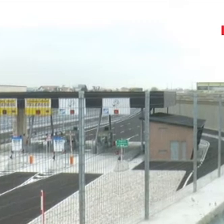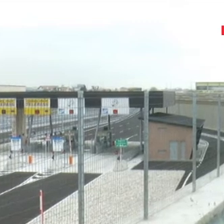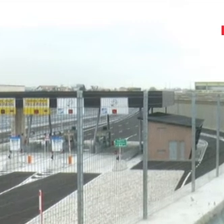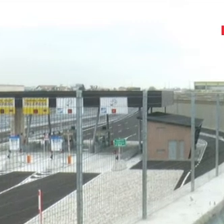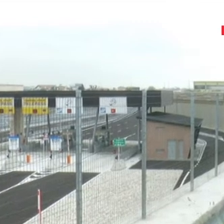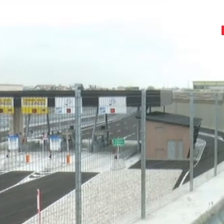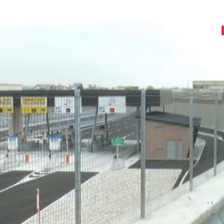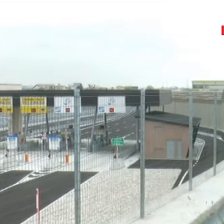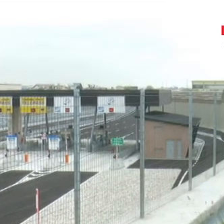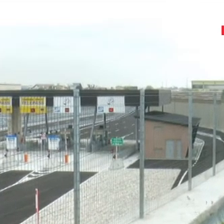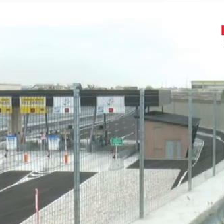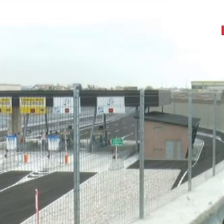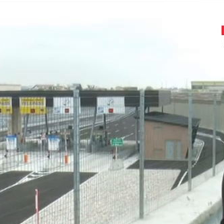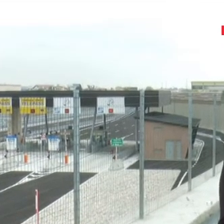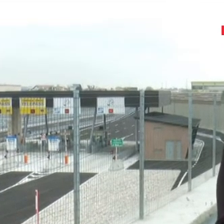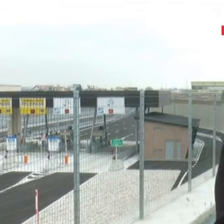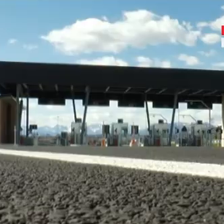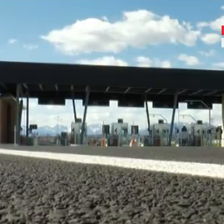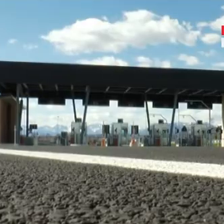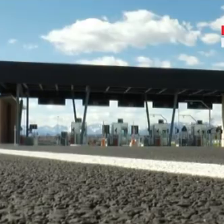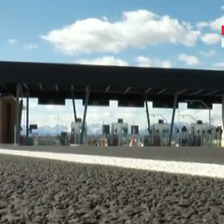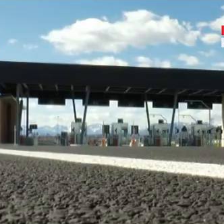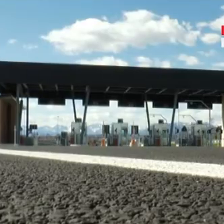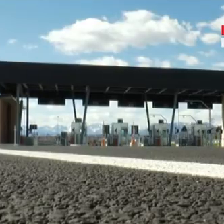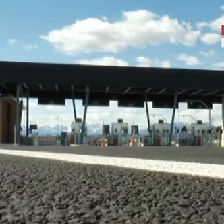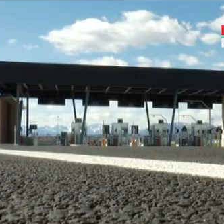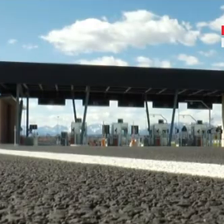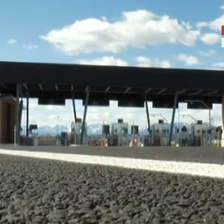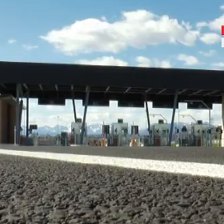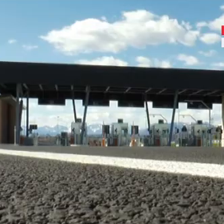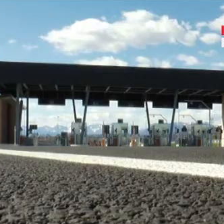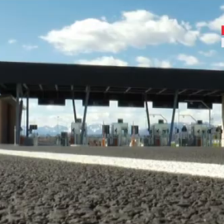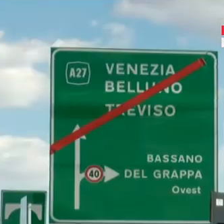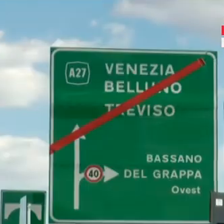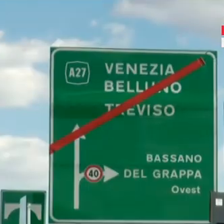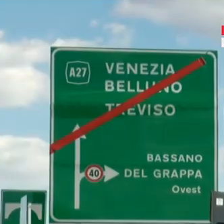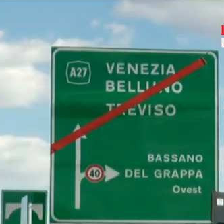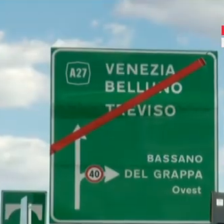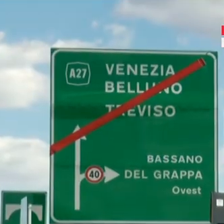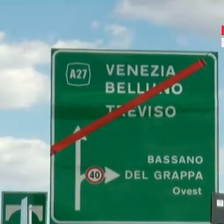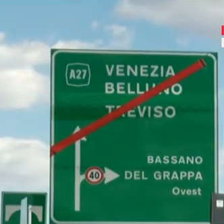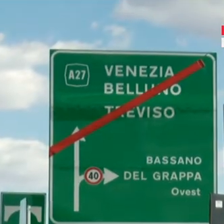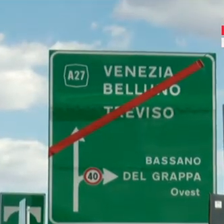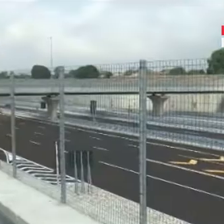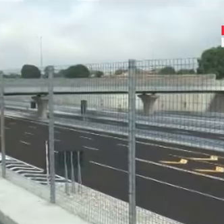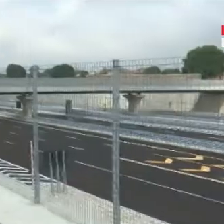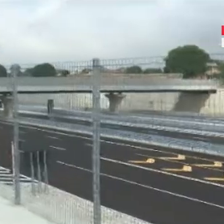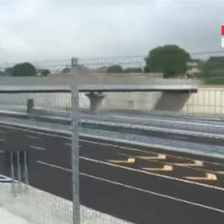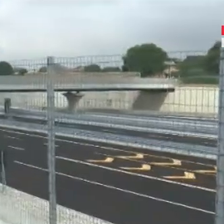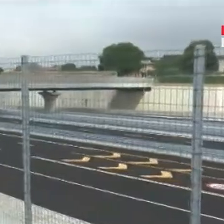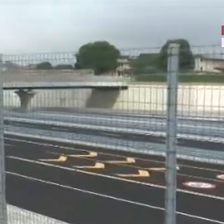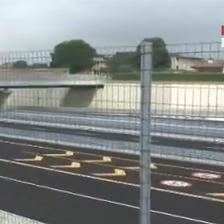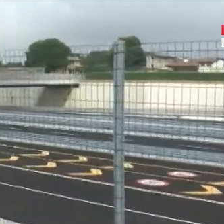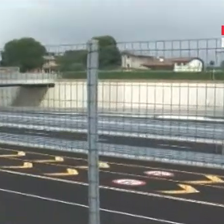pedemontana del Veneto dal casello di Bassano Ovest del Grappa a Monte Belluna. Saranno